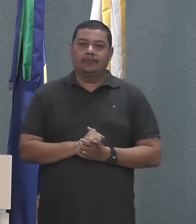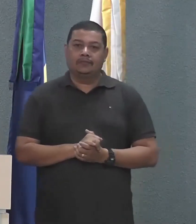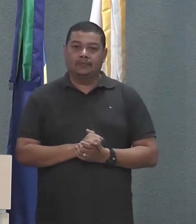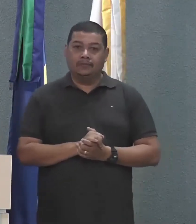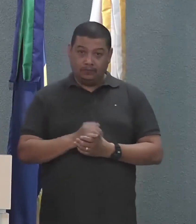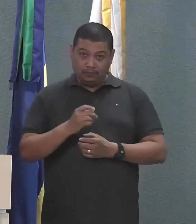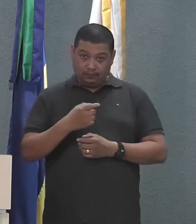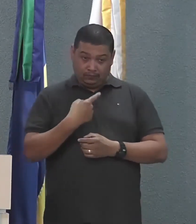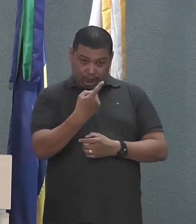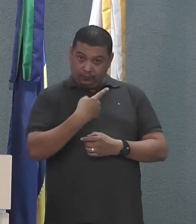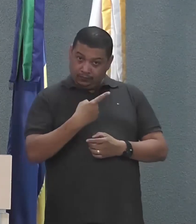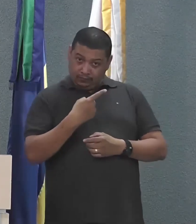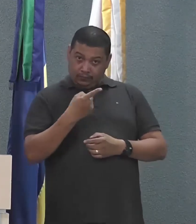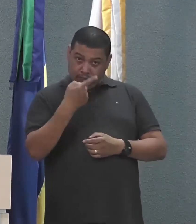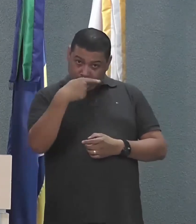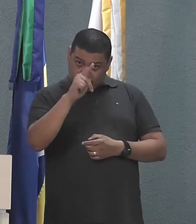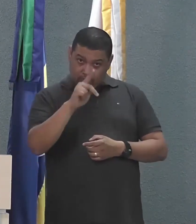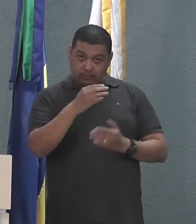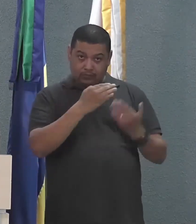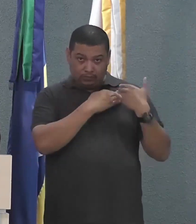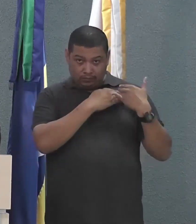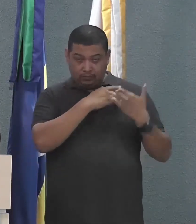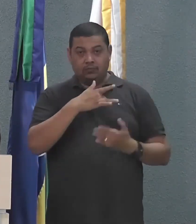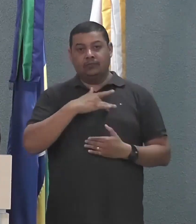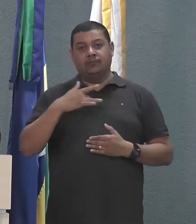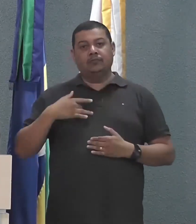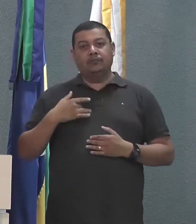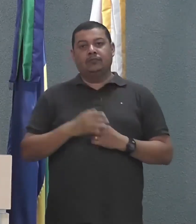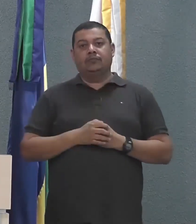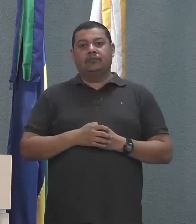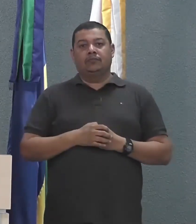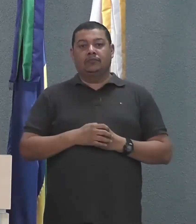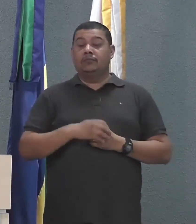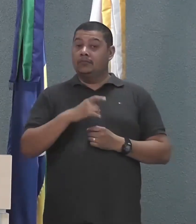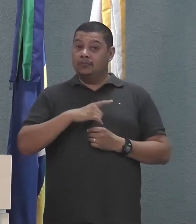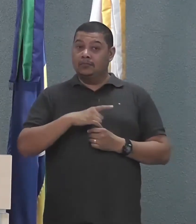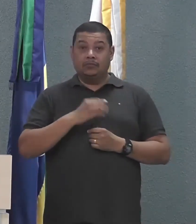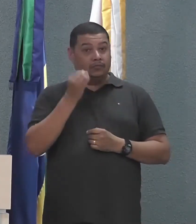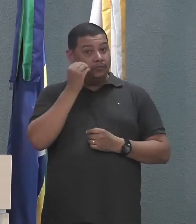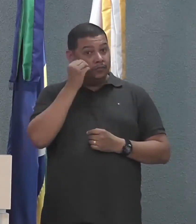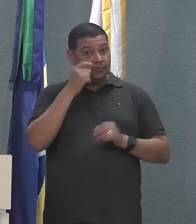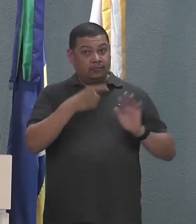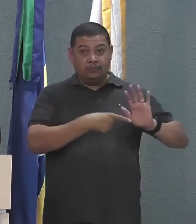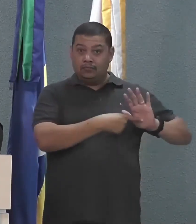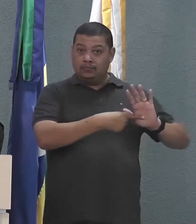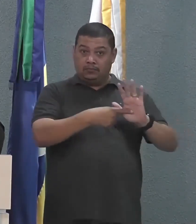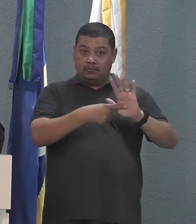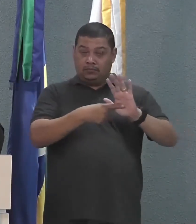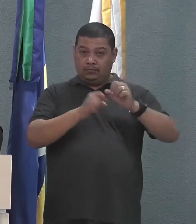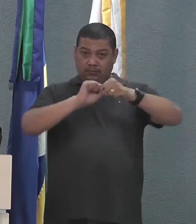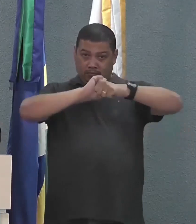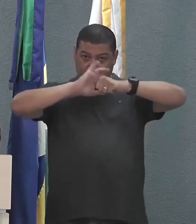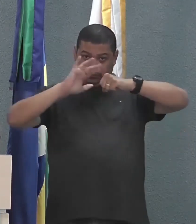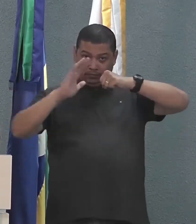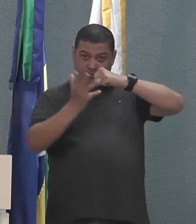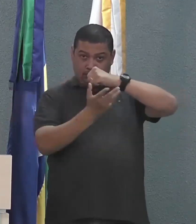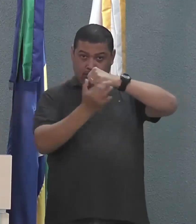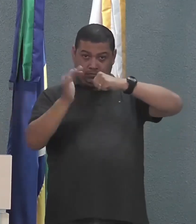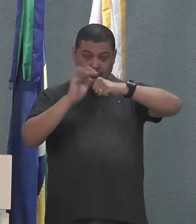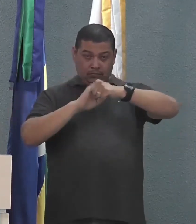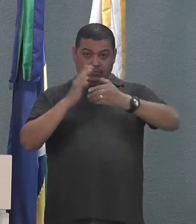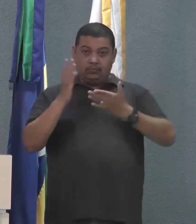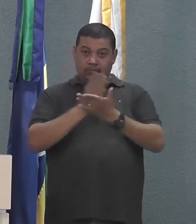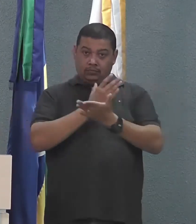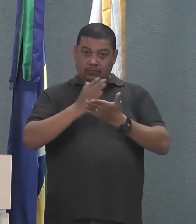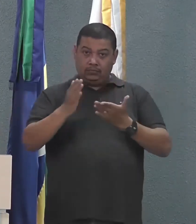nós possamos, através da senhora que é responsável pela saúde, acender o sinal de alerta em relação à Covid-19. Algumas